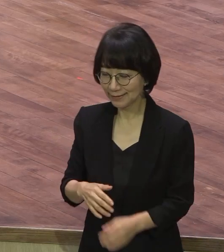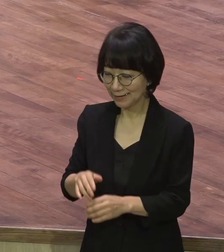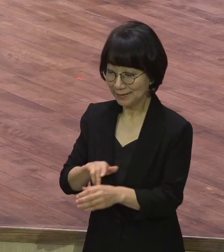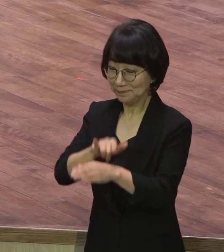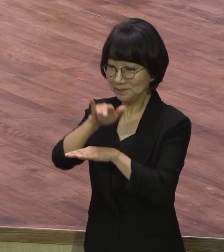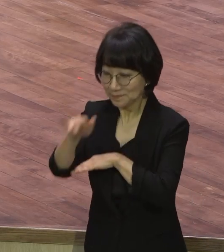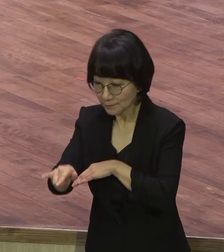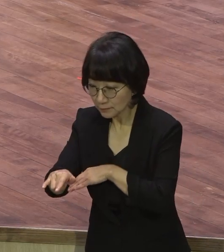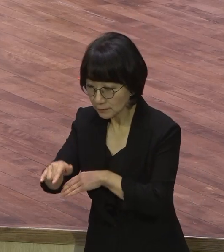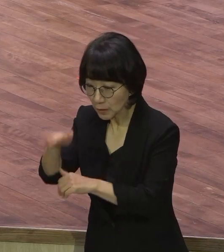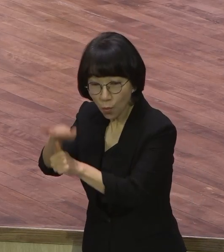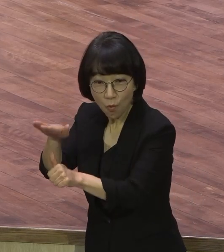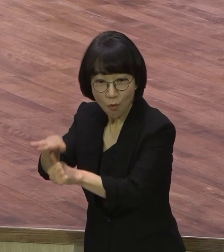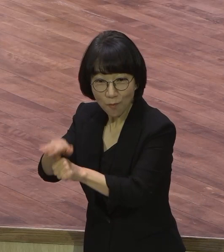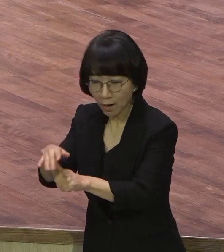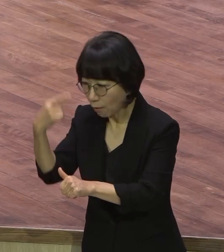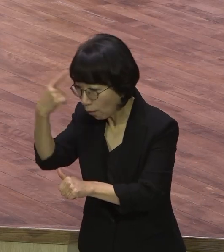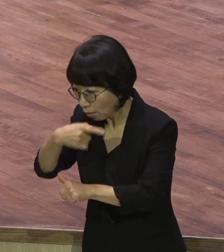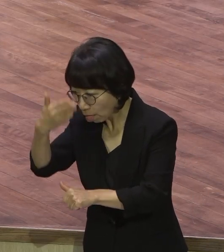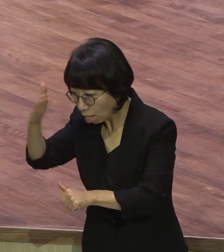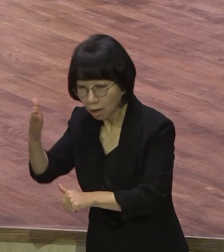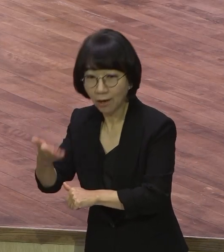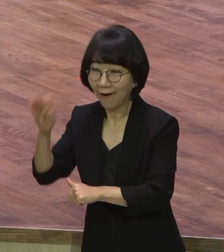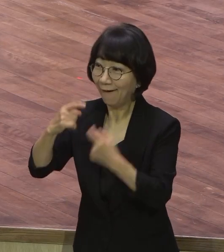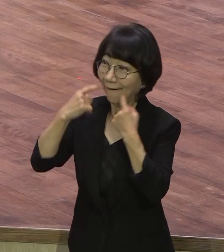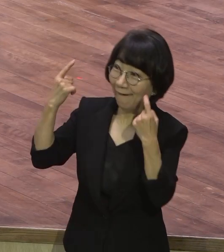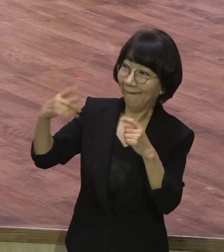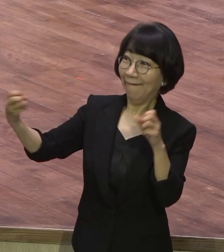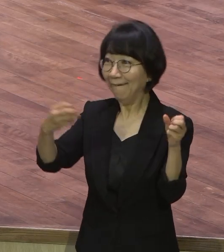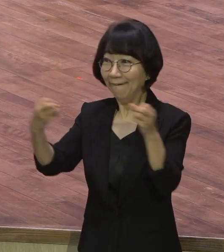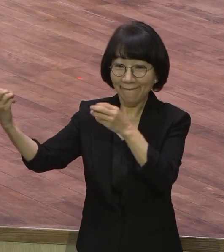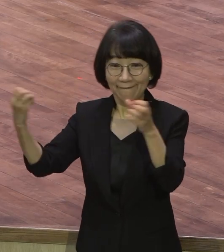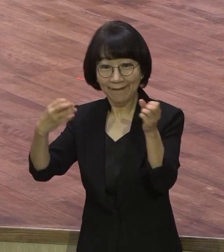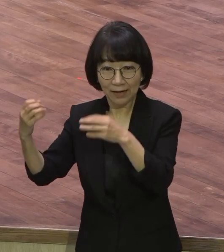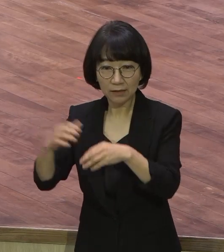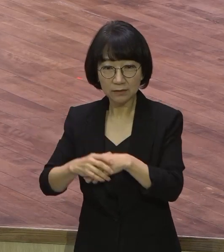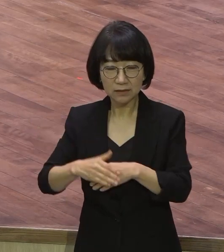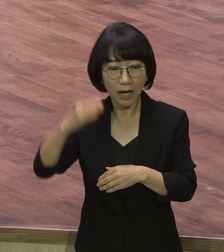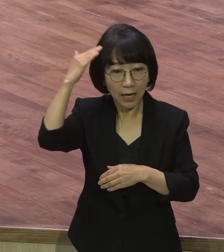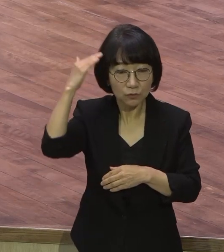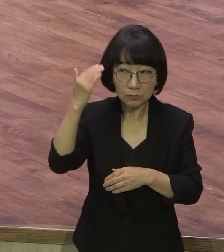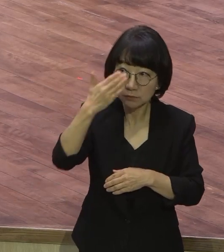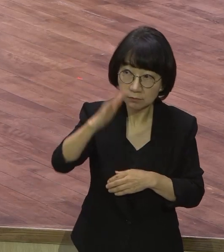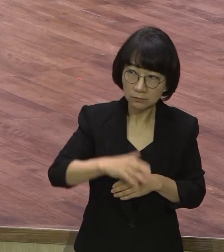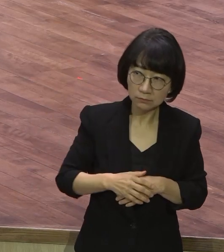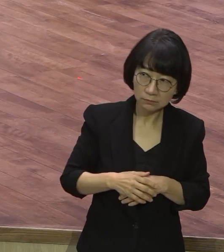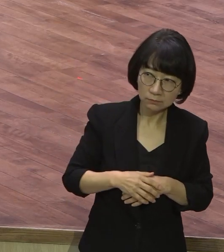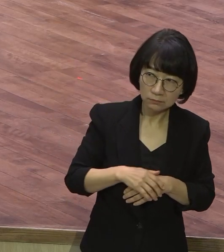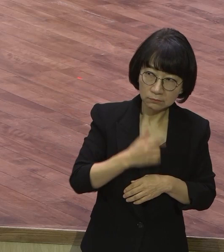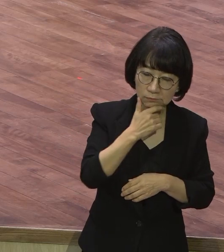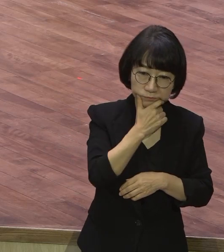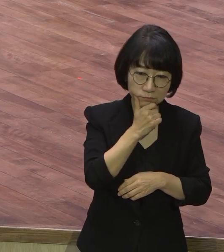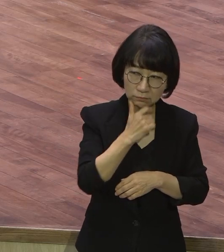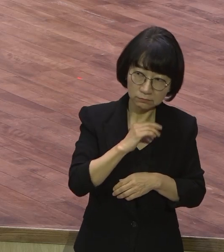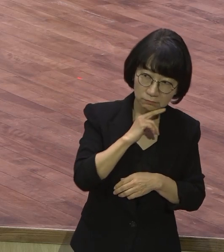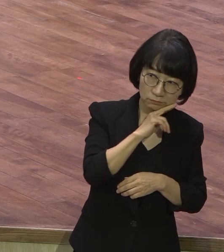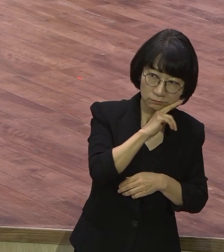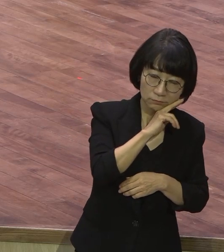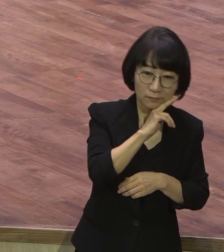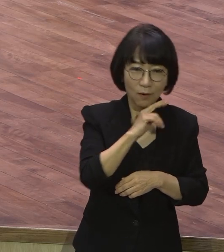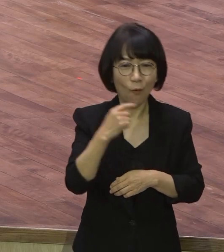막 자신있게 합니다. 우리나라 문화 자체가 귀신 문화란 말이에요. 그래서 여러분들의 기도하는 거 어렵게 생각하지